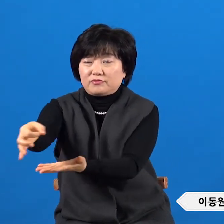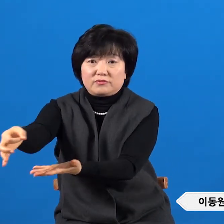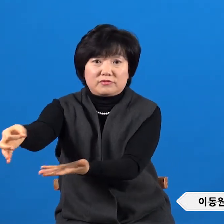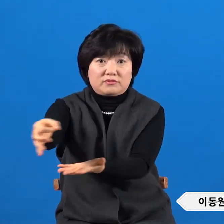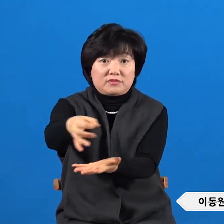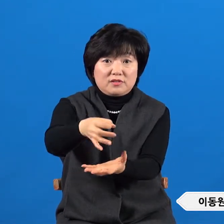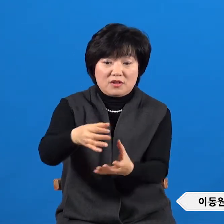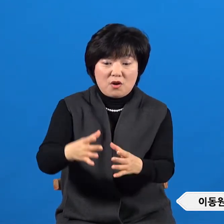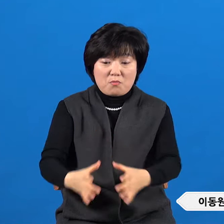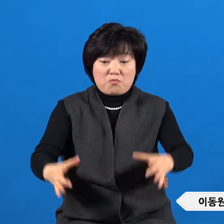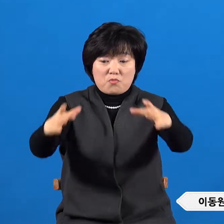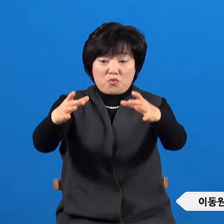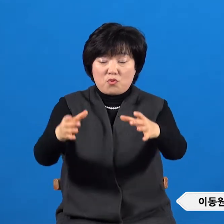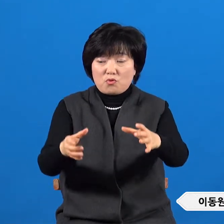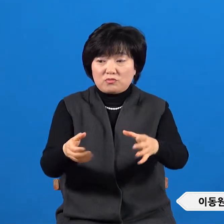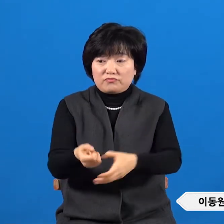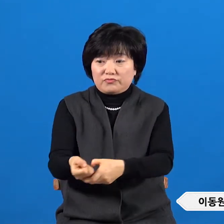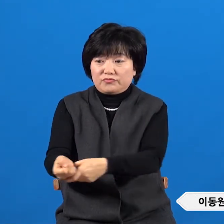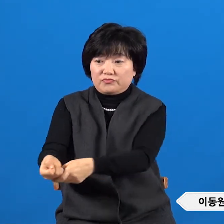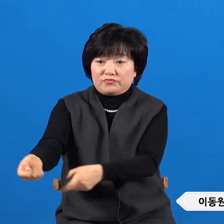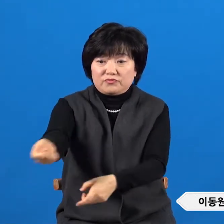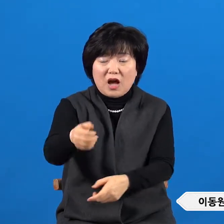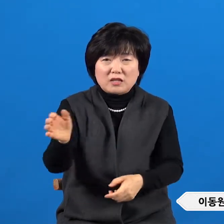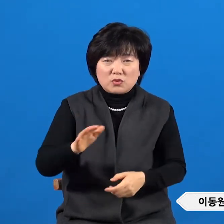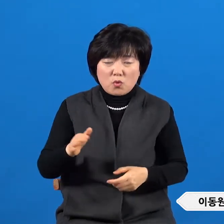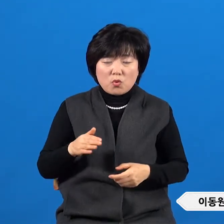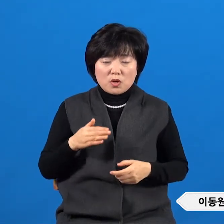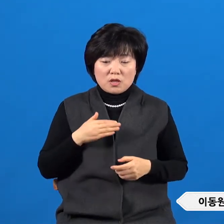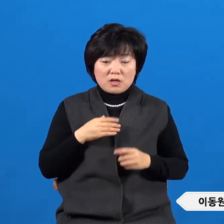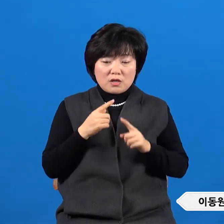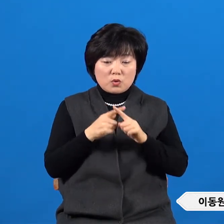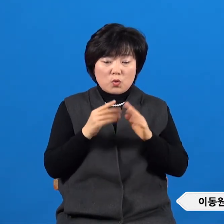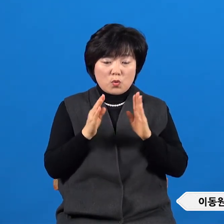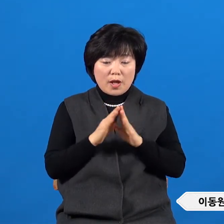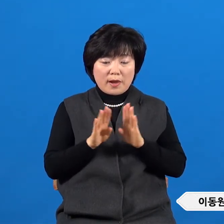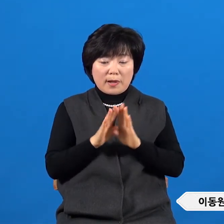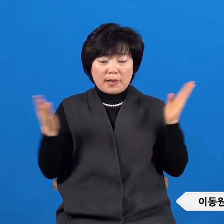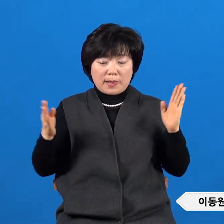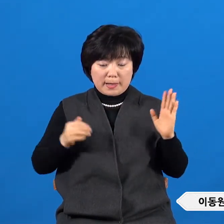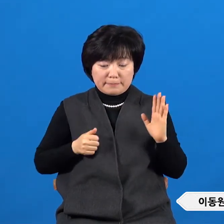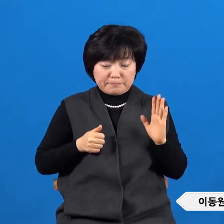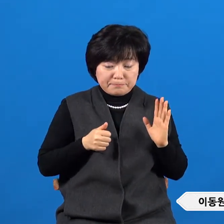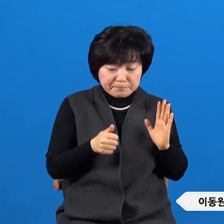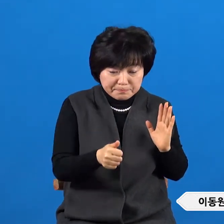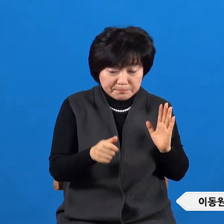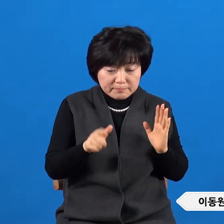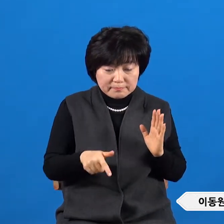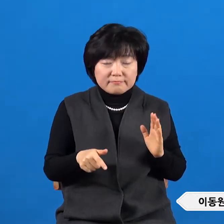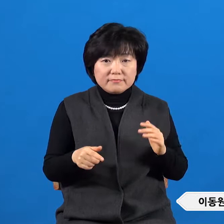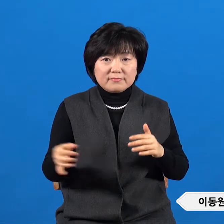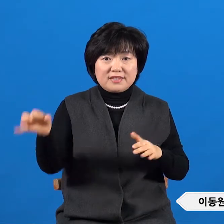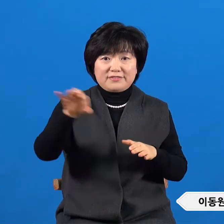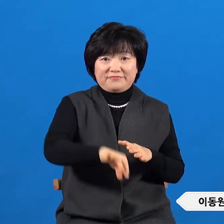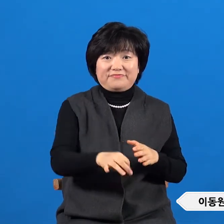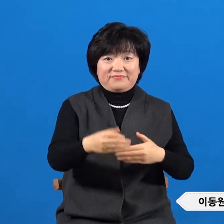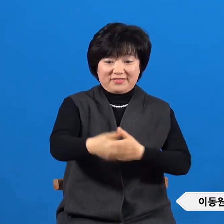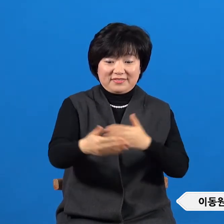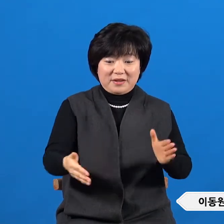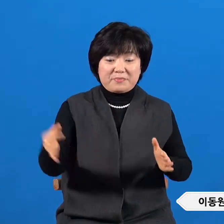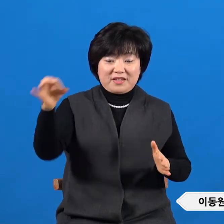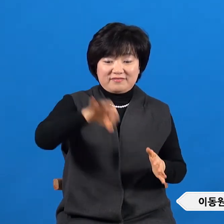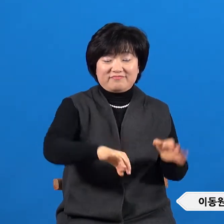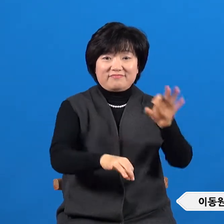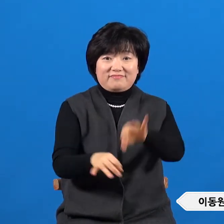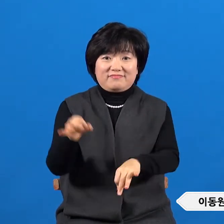않고 공헌함에 드리고 들어오게 한 것도 같은 원리 때문입니다. 아무래도 헌금 바구니가 돌아가다